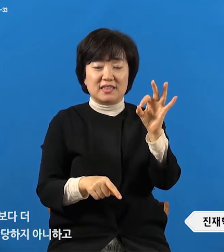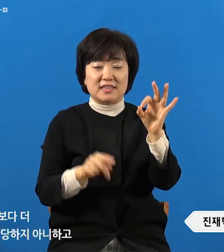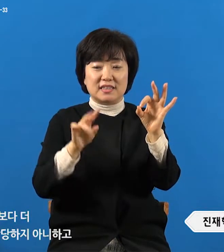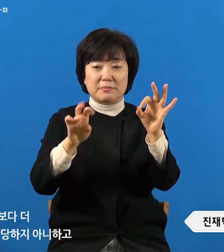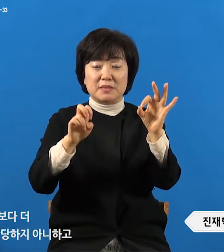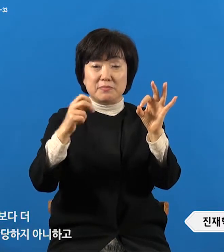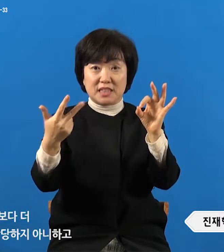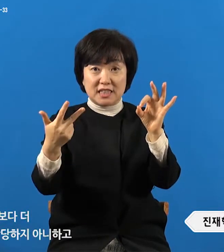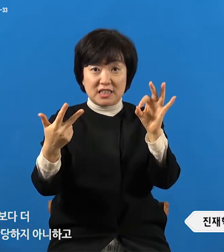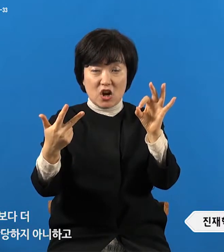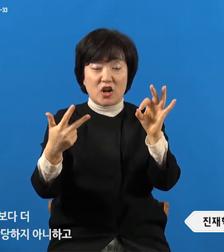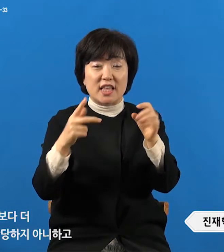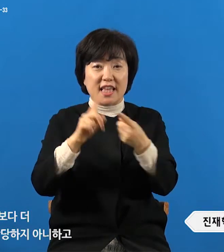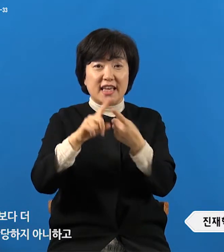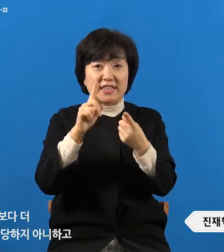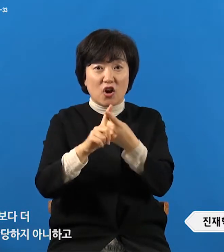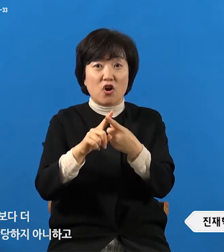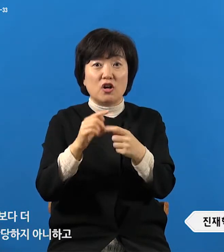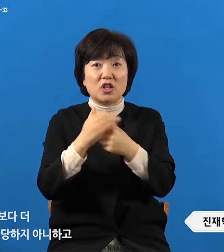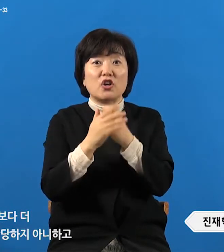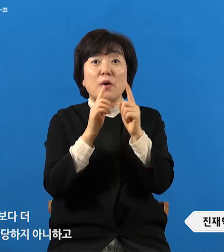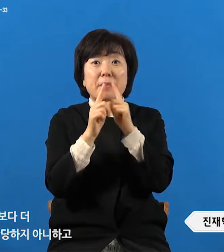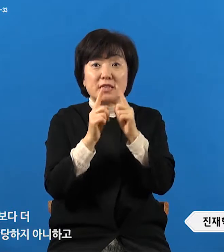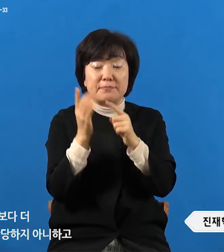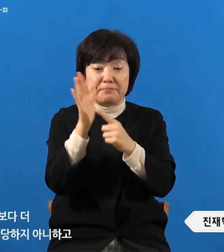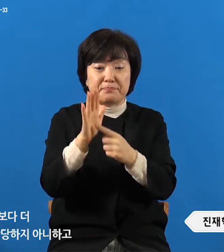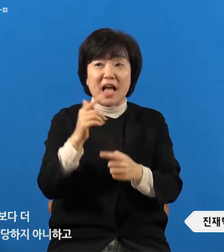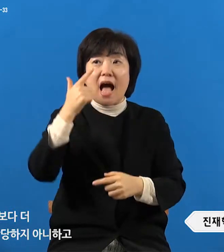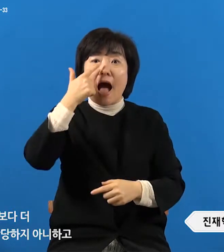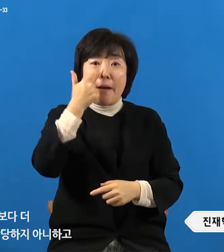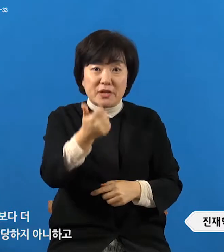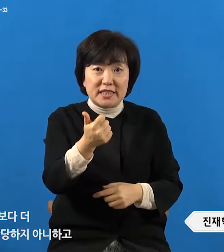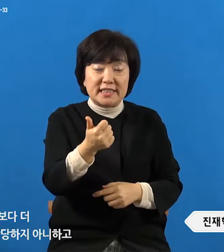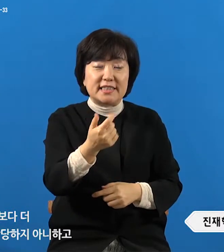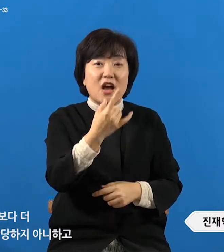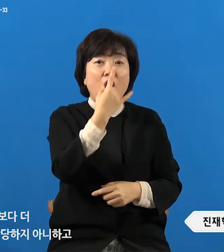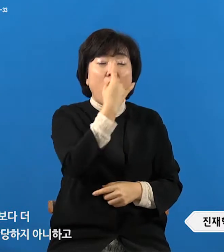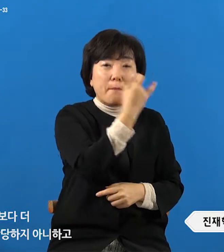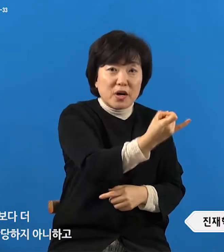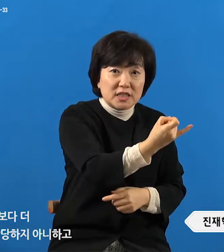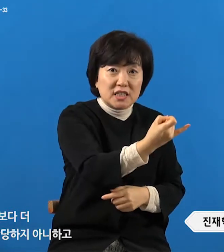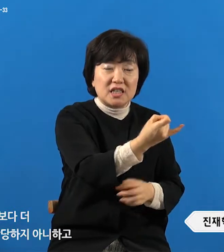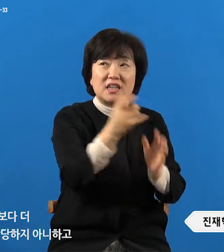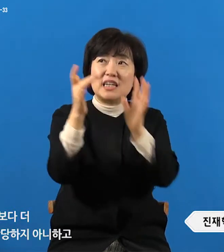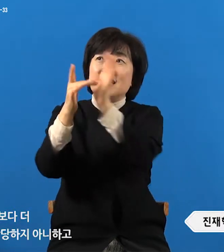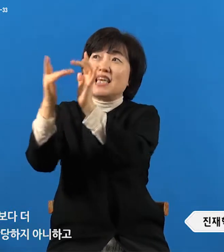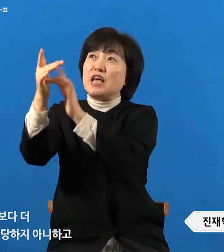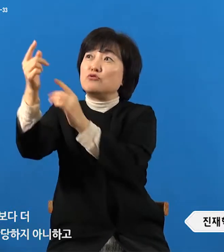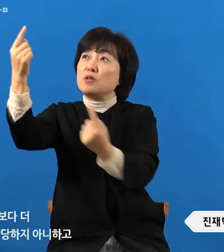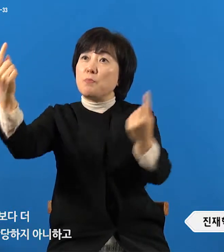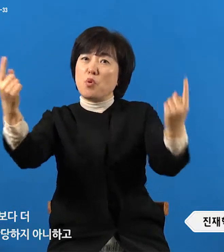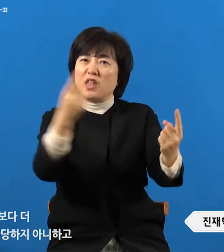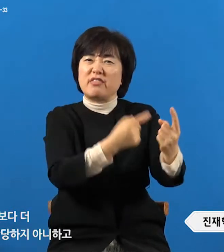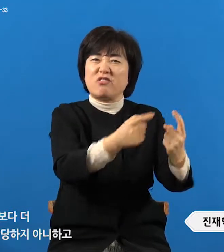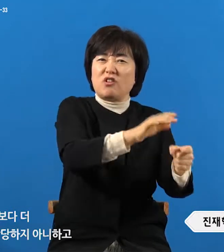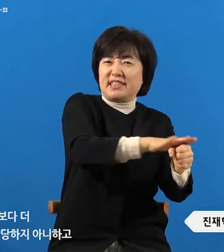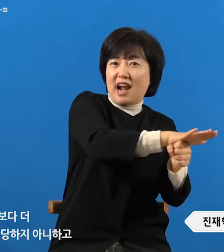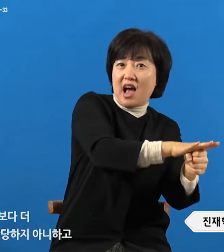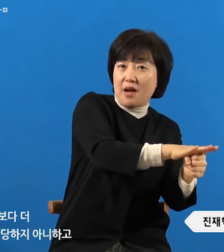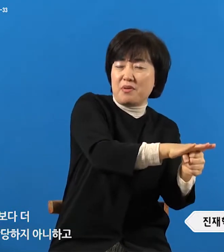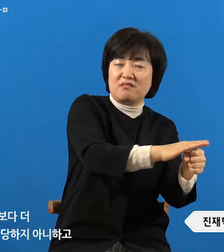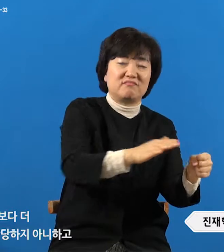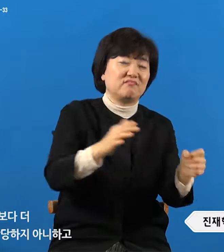오늘의 본문을 이렇게 말씀해 놓았습니다. 아버지나 어머니를 나보다 더 사랑하는 자는